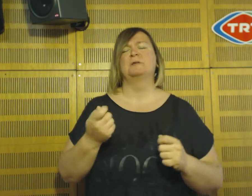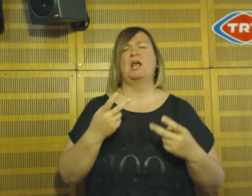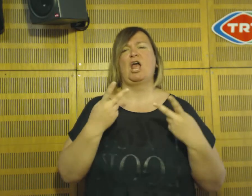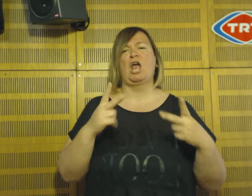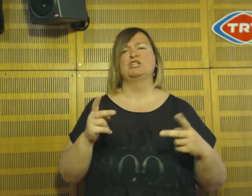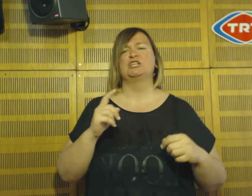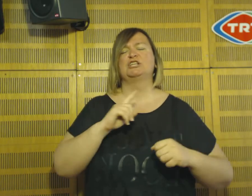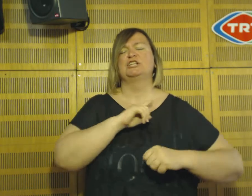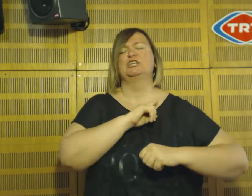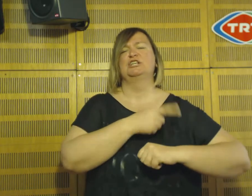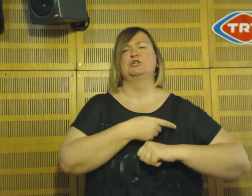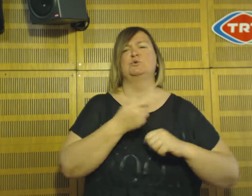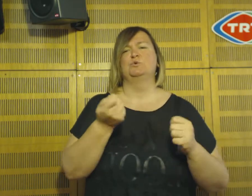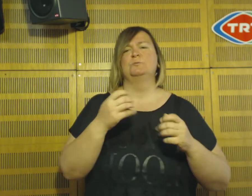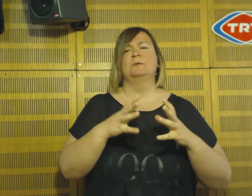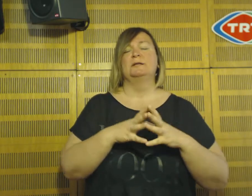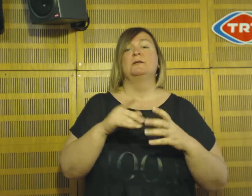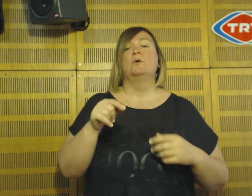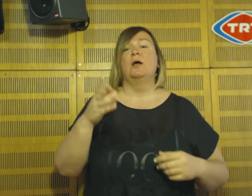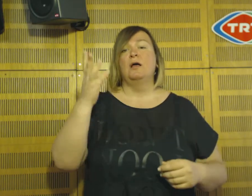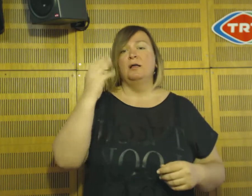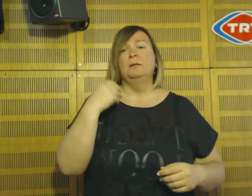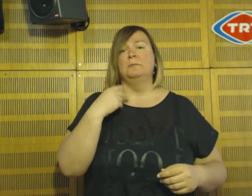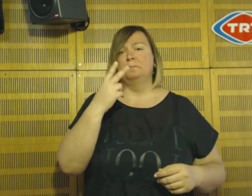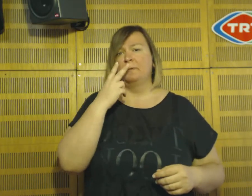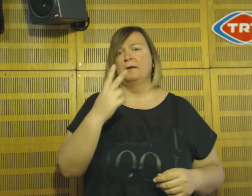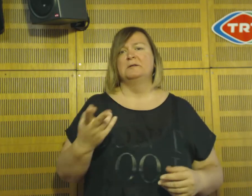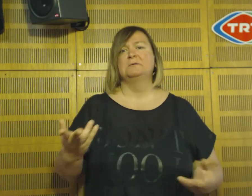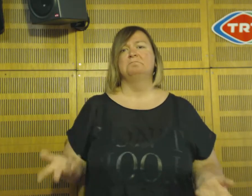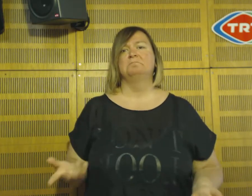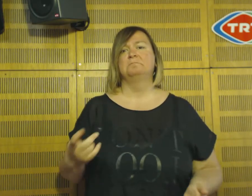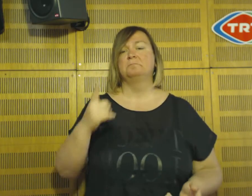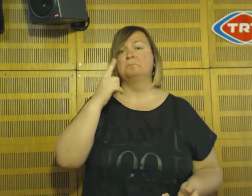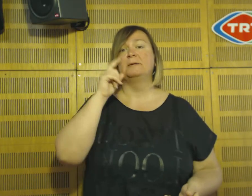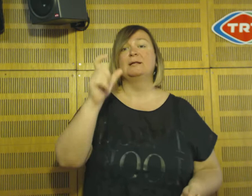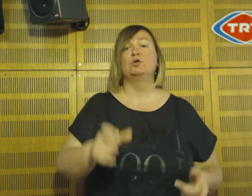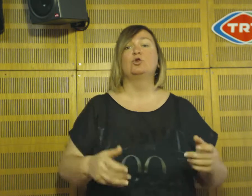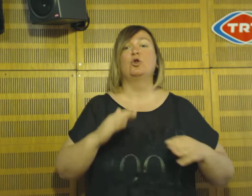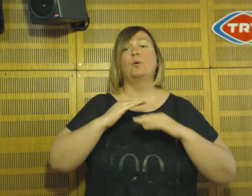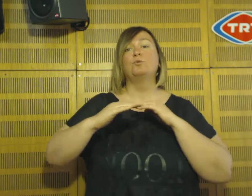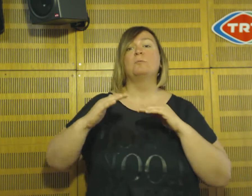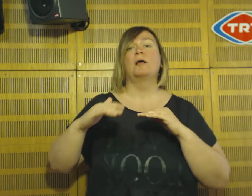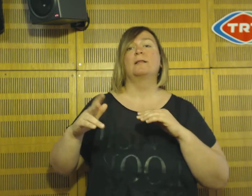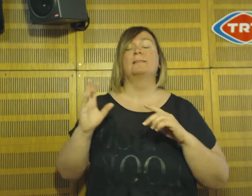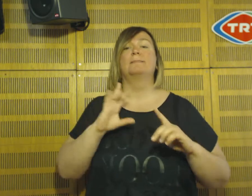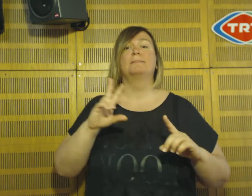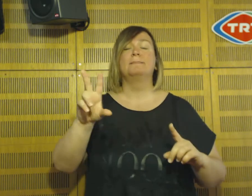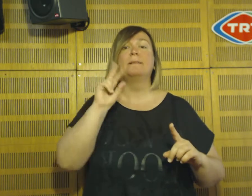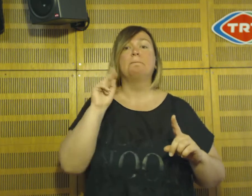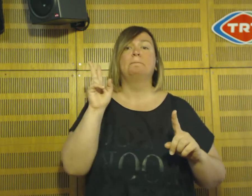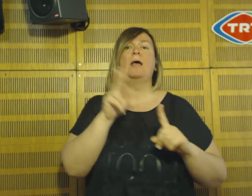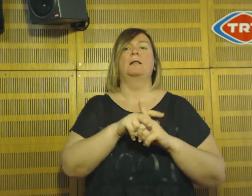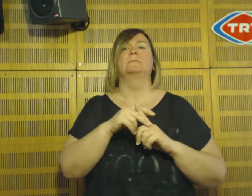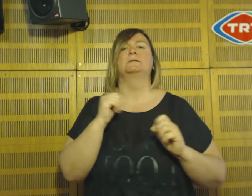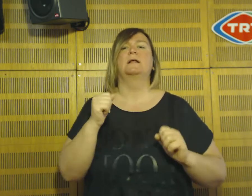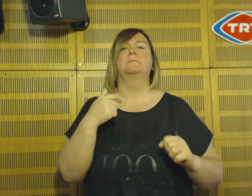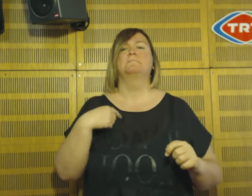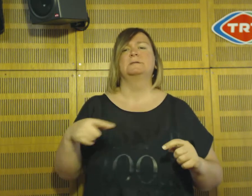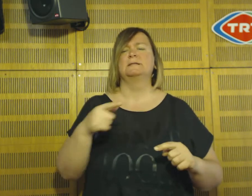gücü piyasasında. Bu anlamda baktığınızda bireyin toplumsal hayata tam katılımı sağlanır. Bizlerle hep